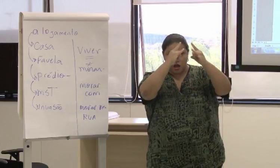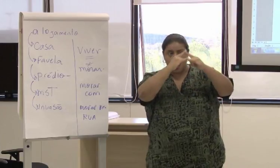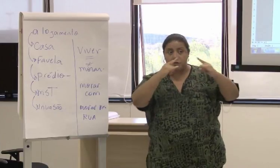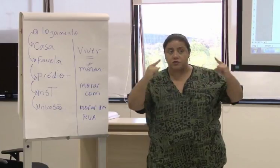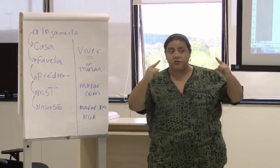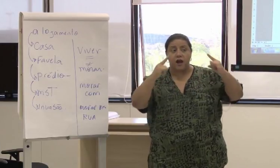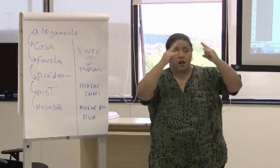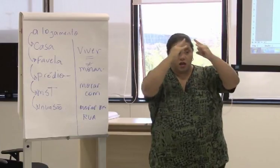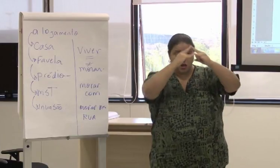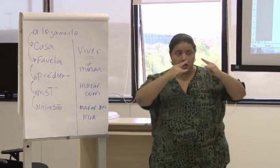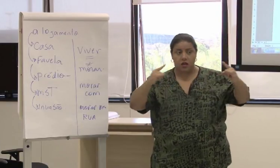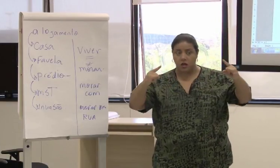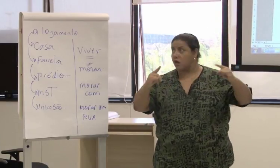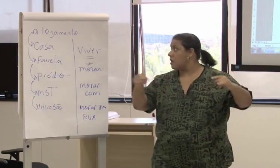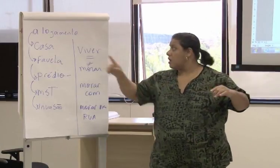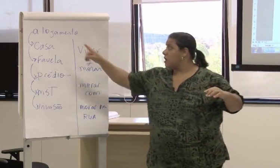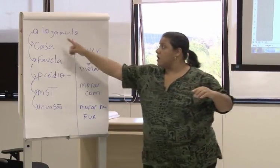A pessoa fala.